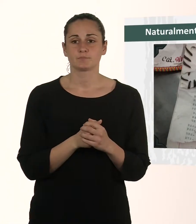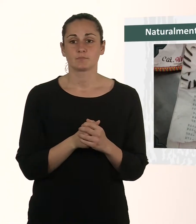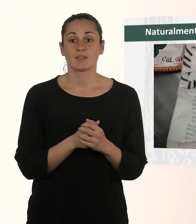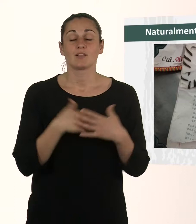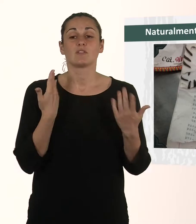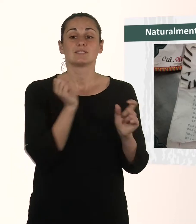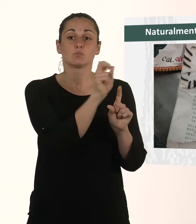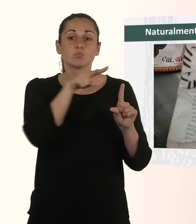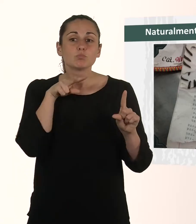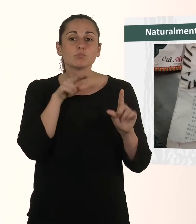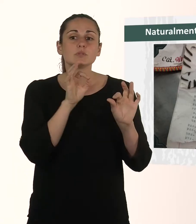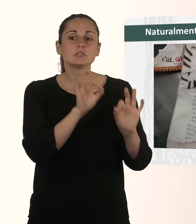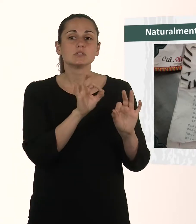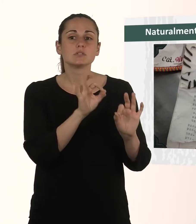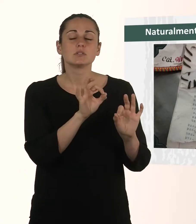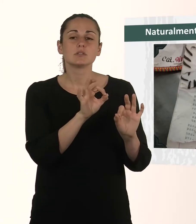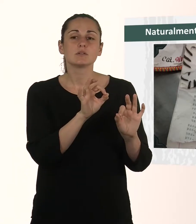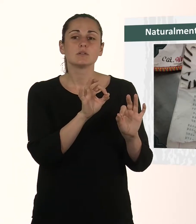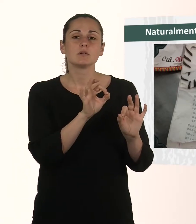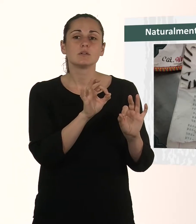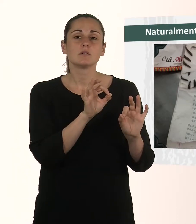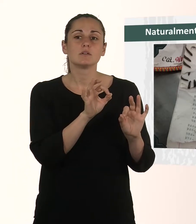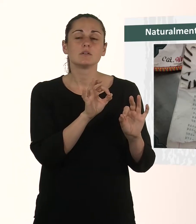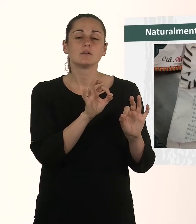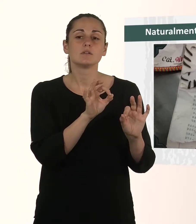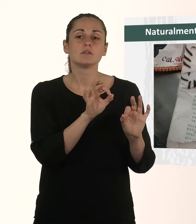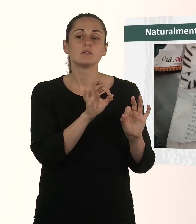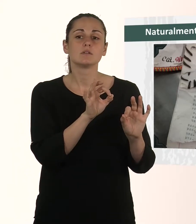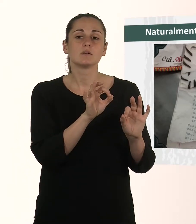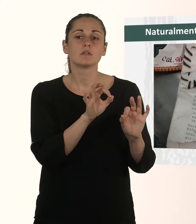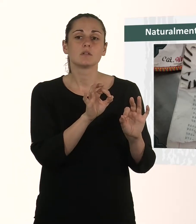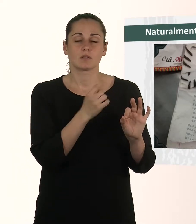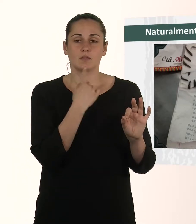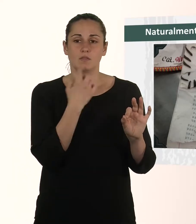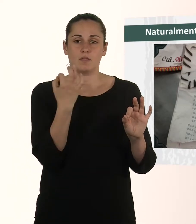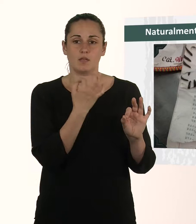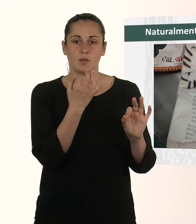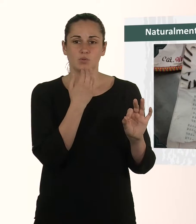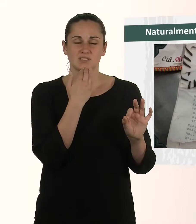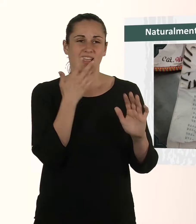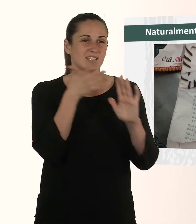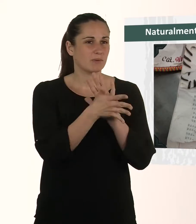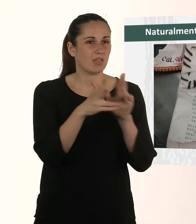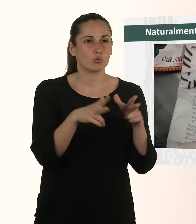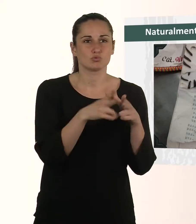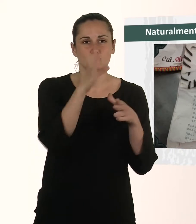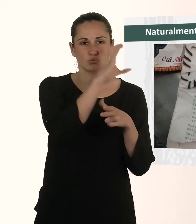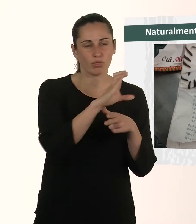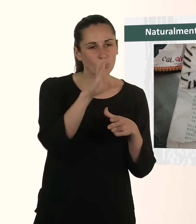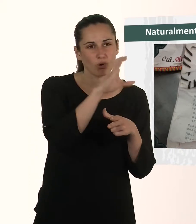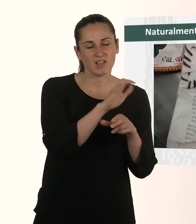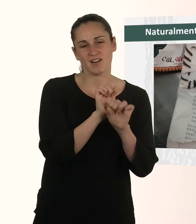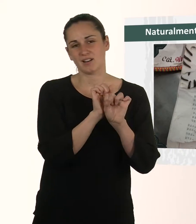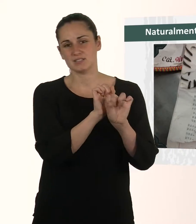perspectiva renunciaba a cualquier tipo de explicación sociológica vinculada a las